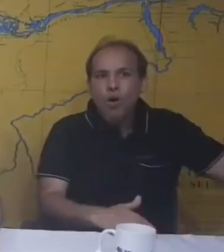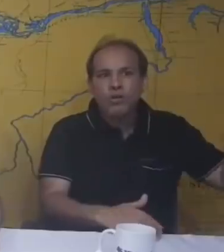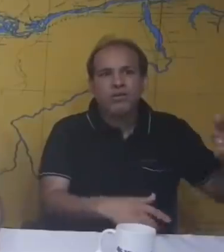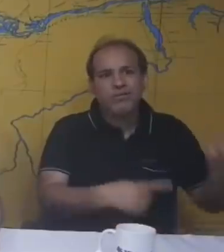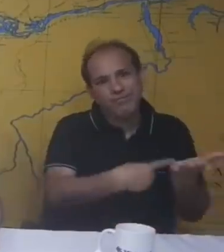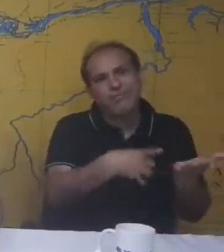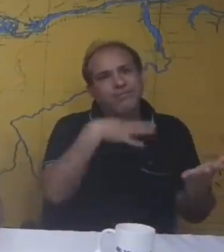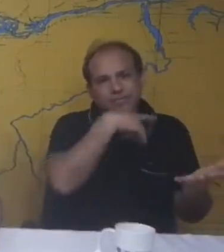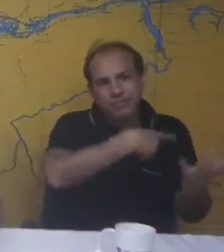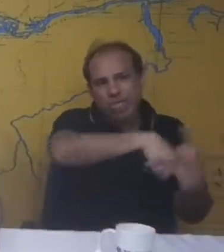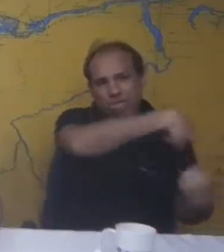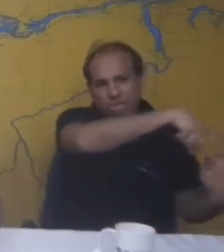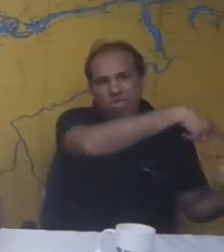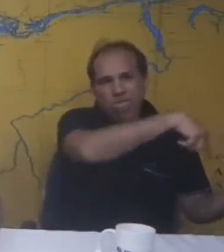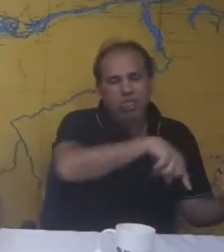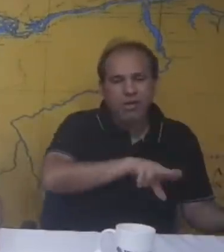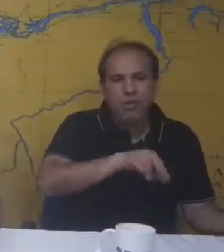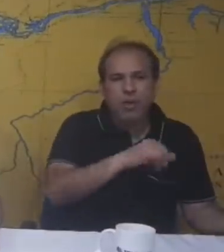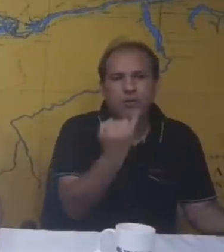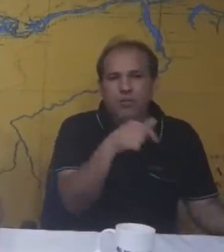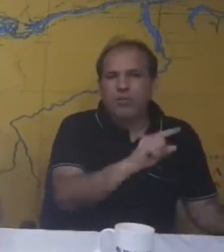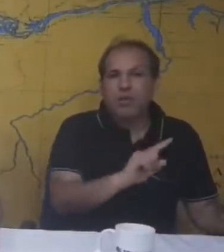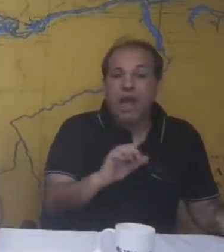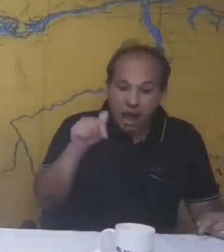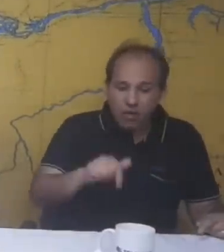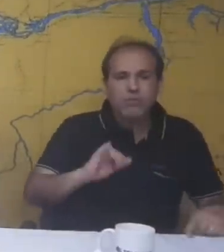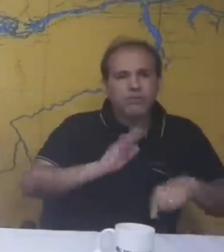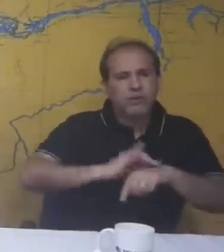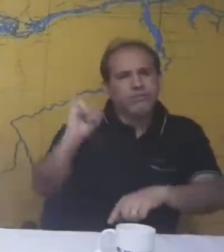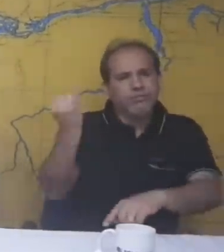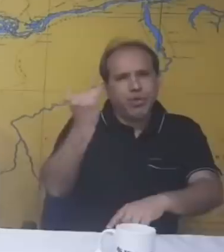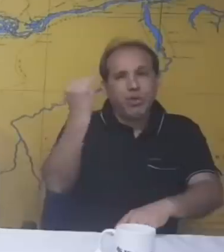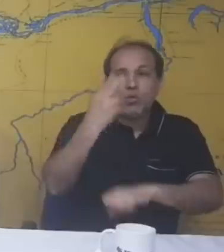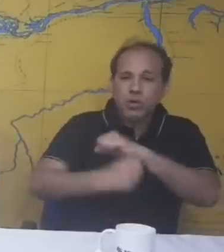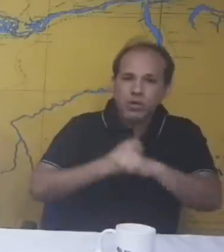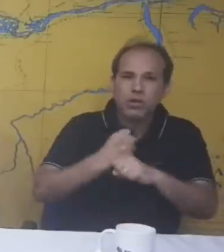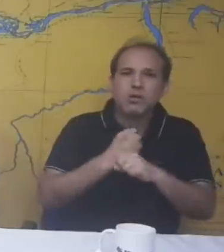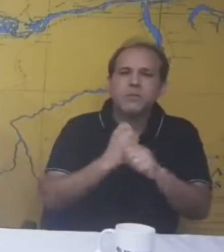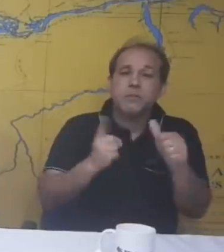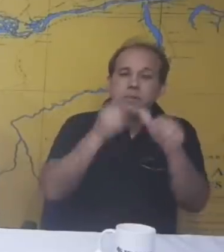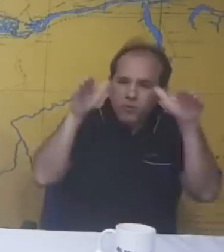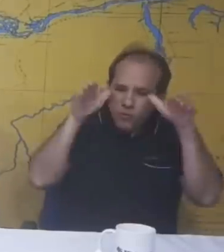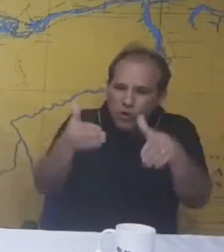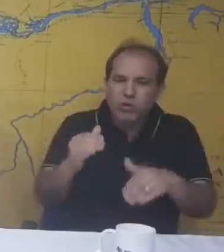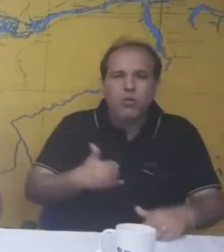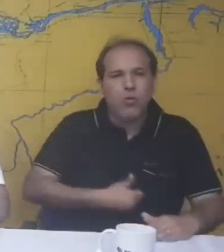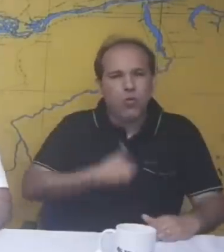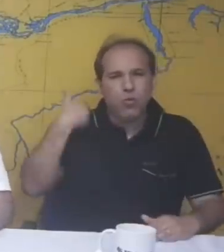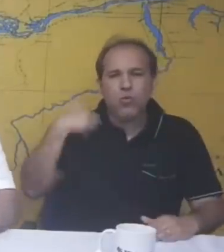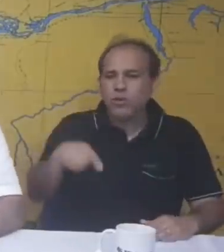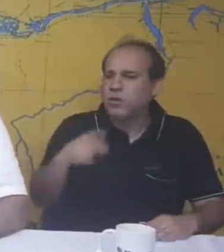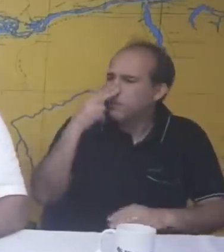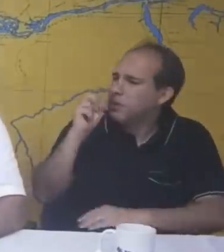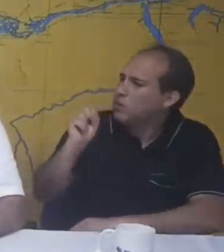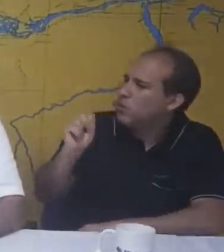Então é a primeira iniciativa que nós fazemos nesses 2 anos, com muito orgulho. Se eu não me engano, 85%